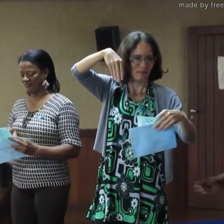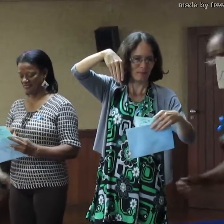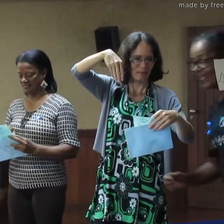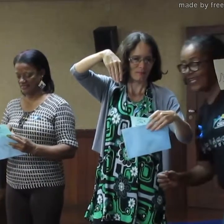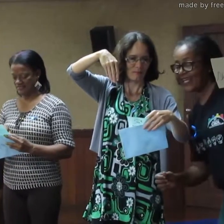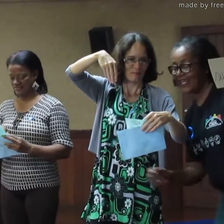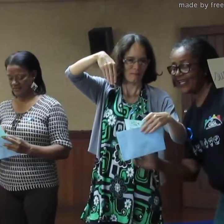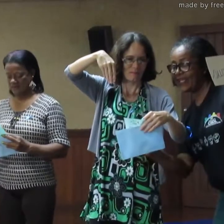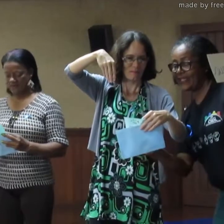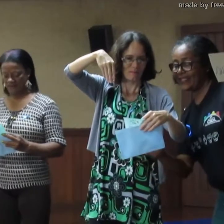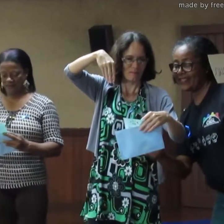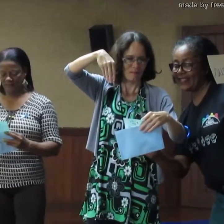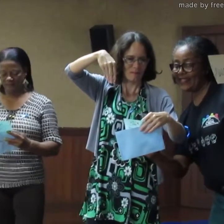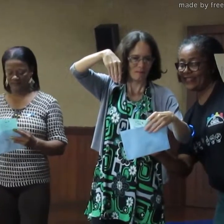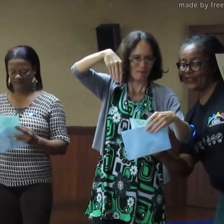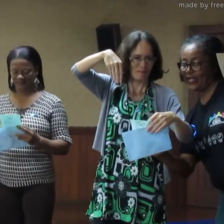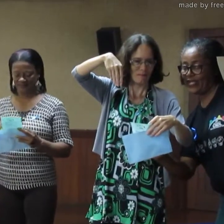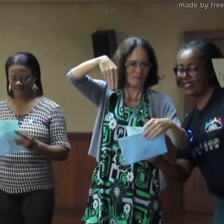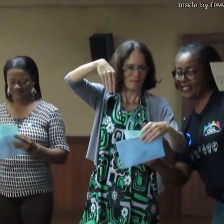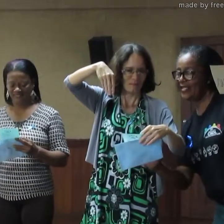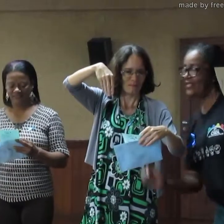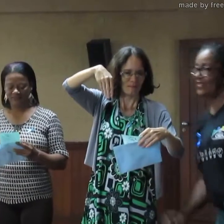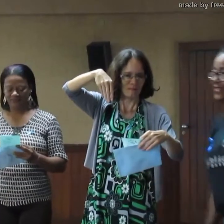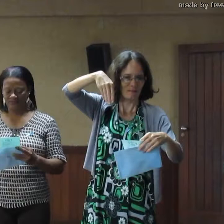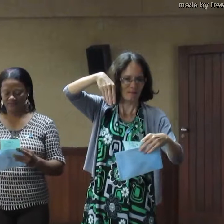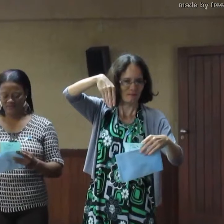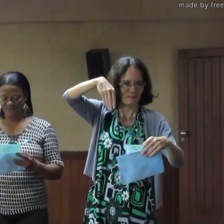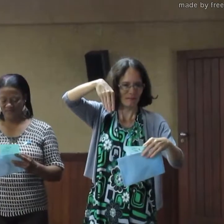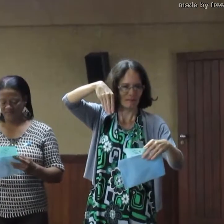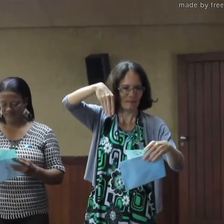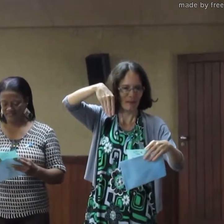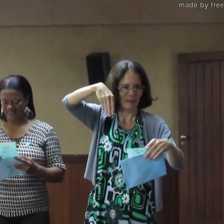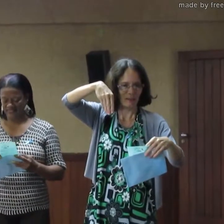Pode ficar tranquilo. O S.